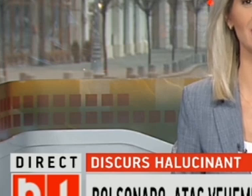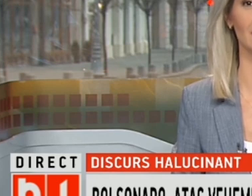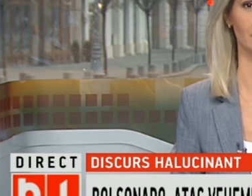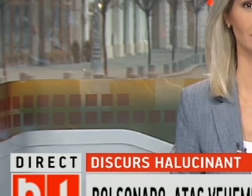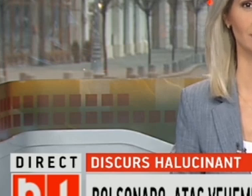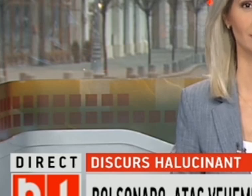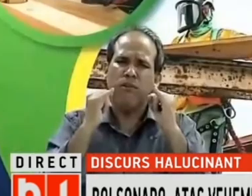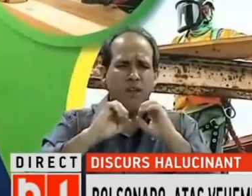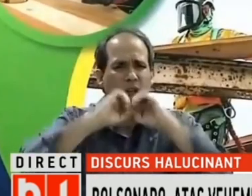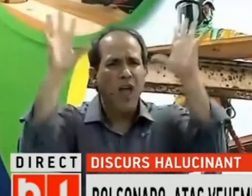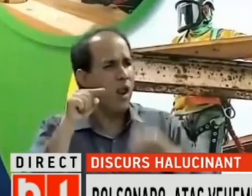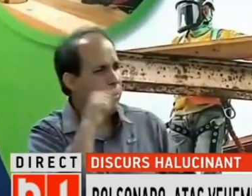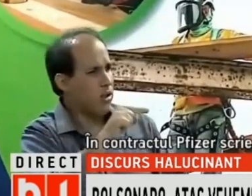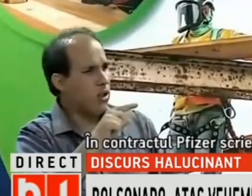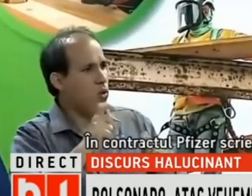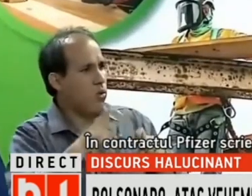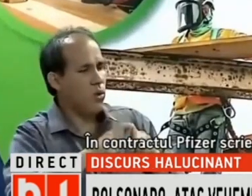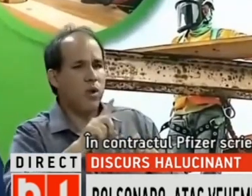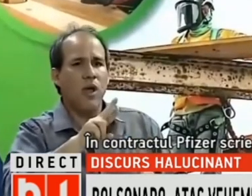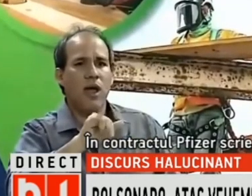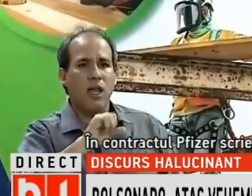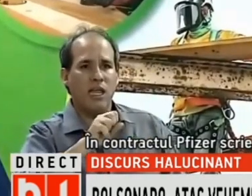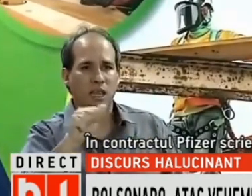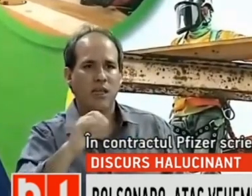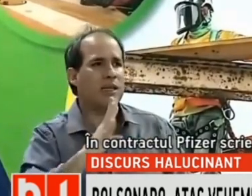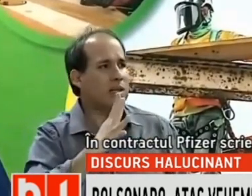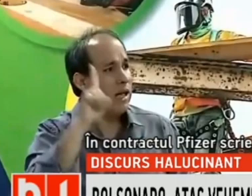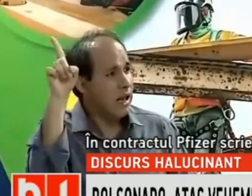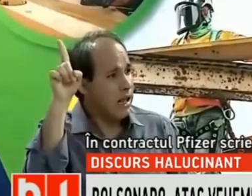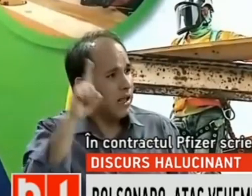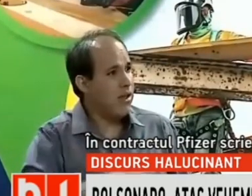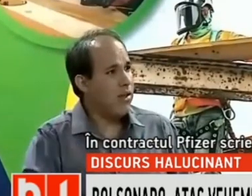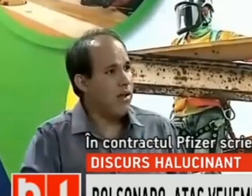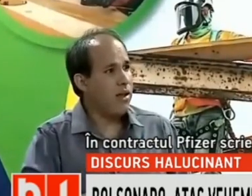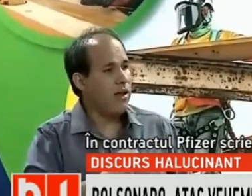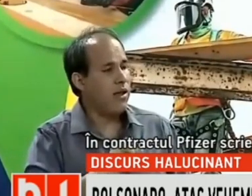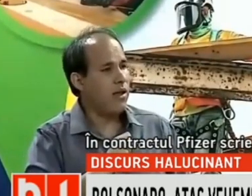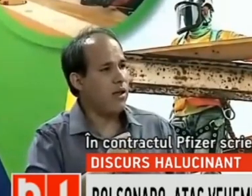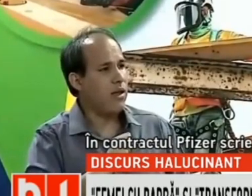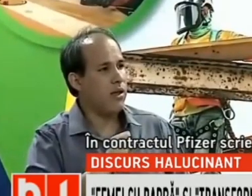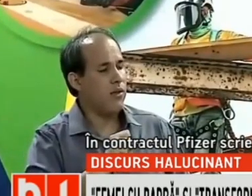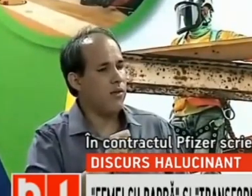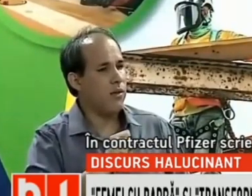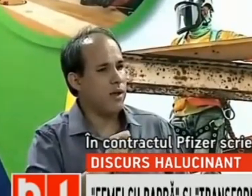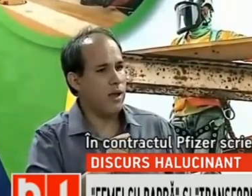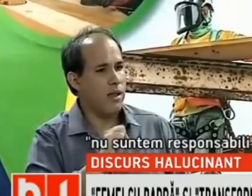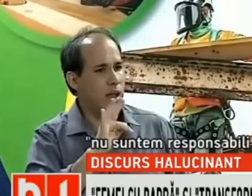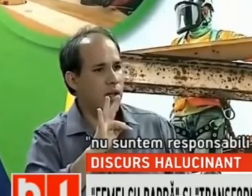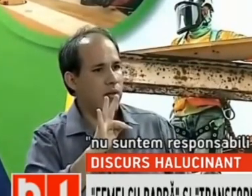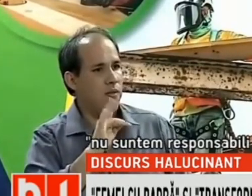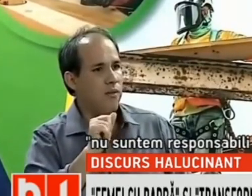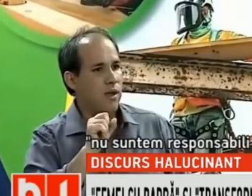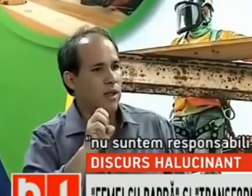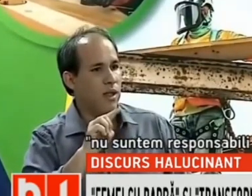în crocodili la dar foaie verde AB egal la anu contractul